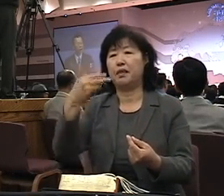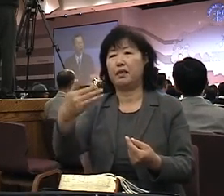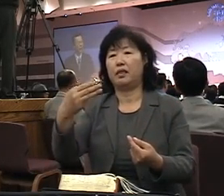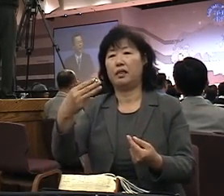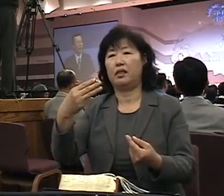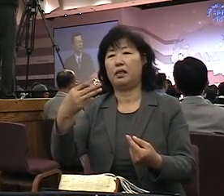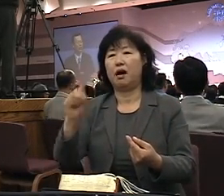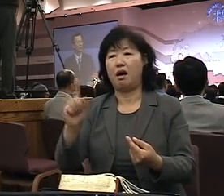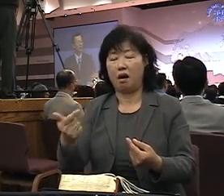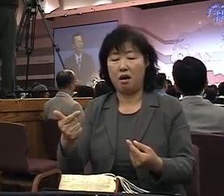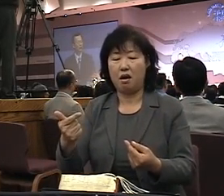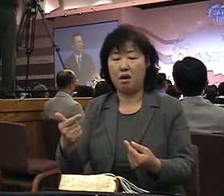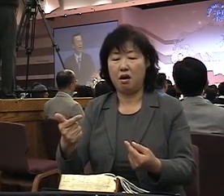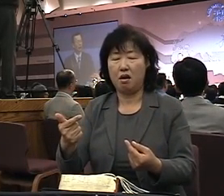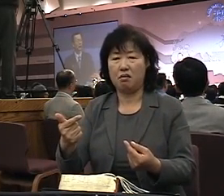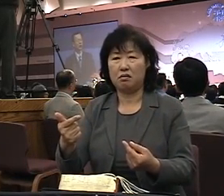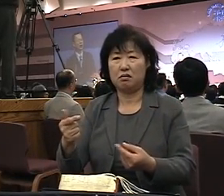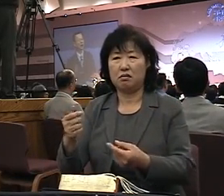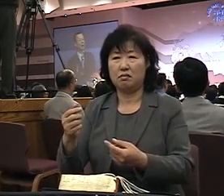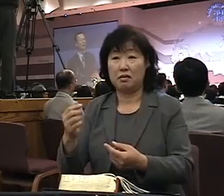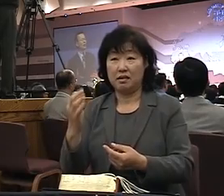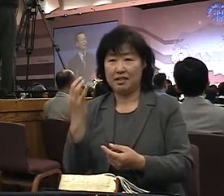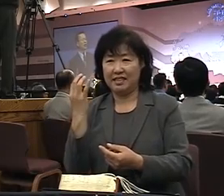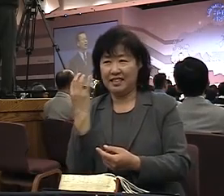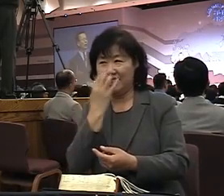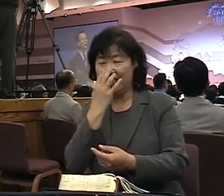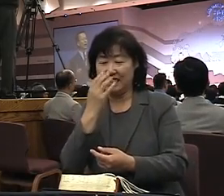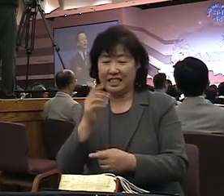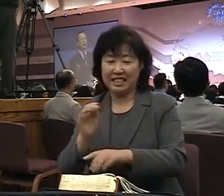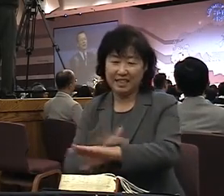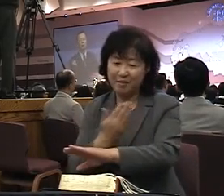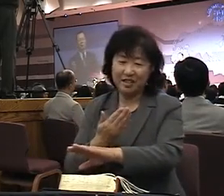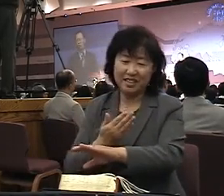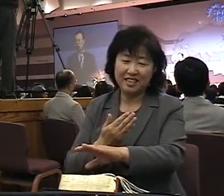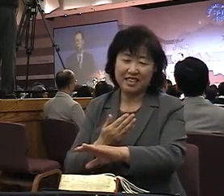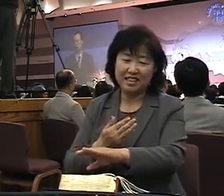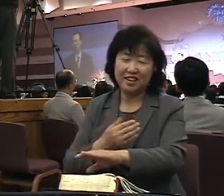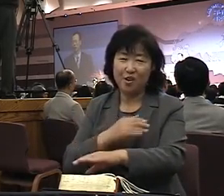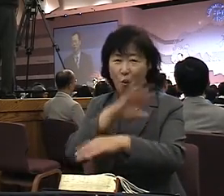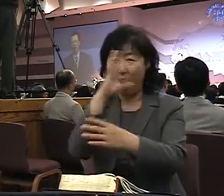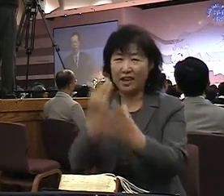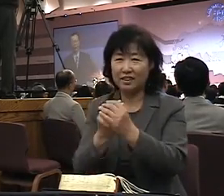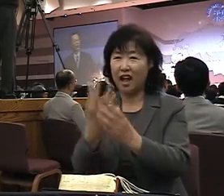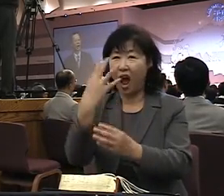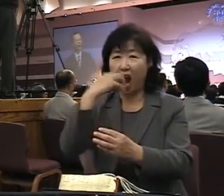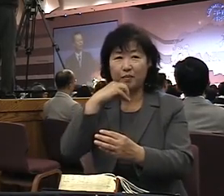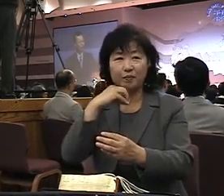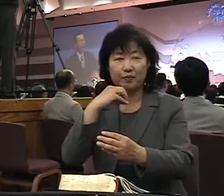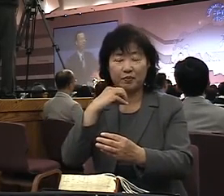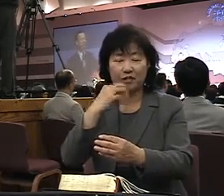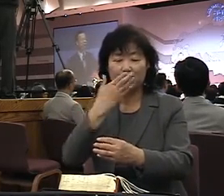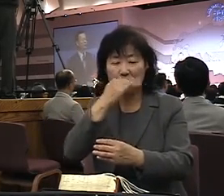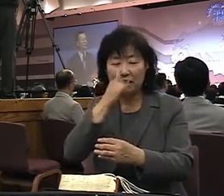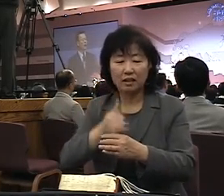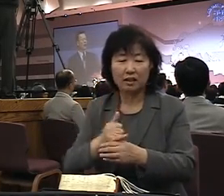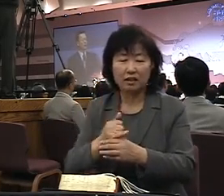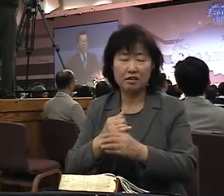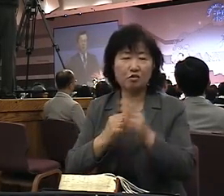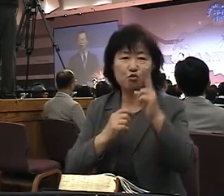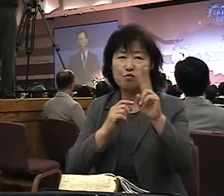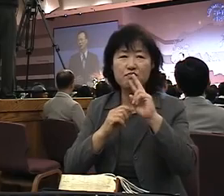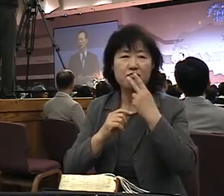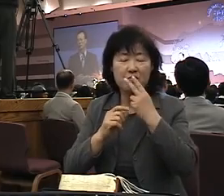얼마나 세고 우리가 자칫 잘못하면 이것이 우리를 완전히 삼켜버릴 수 있다는 것은 우리가 두말할 필요